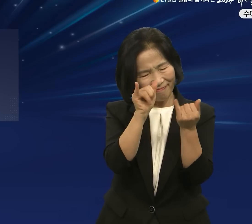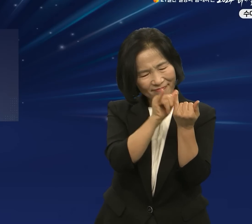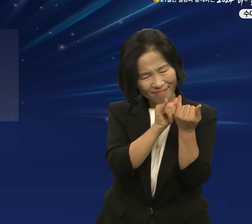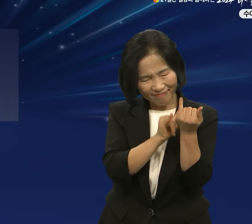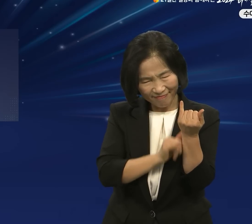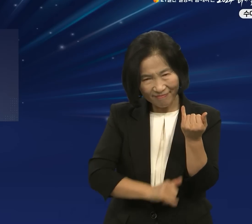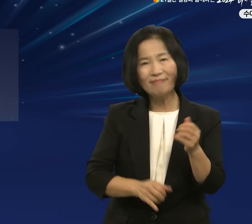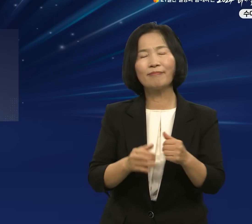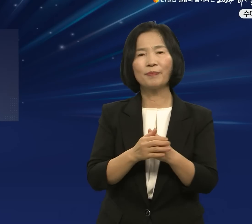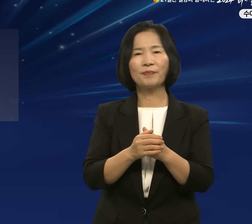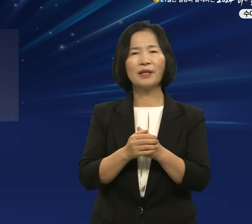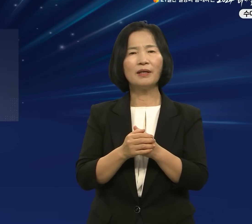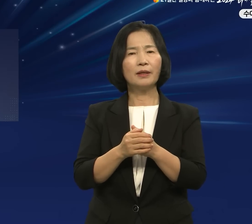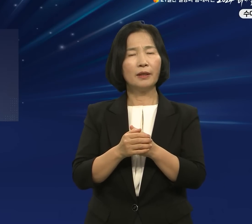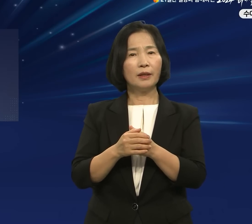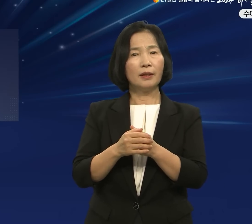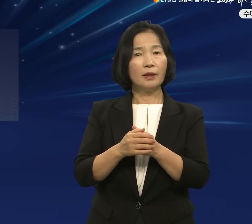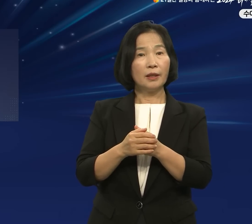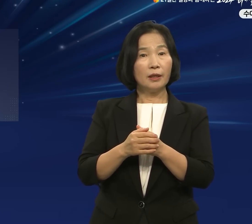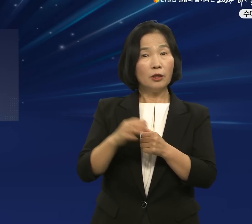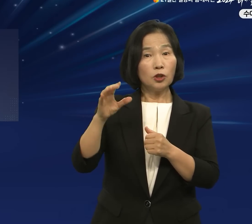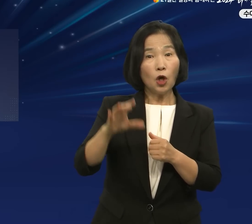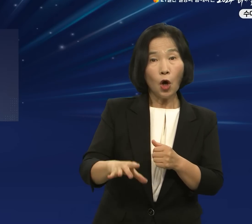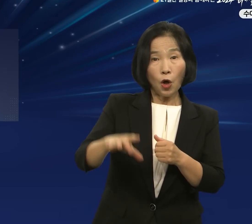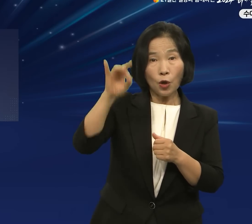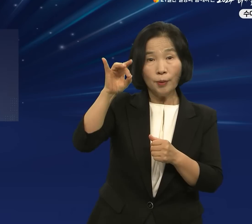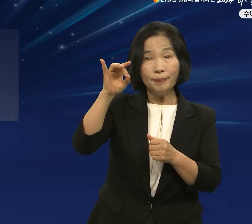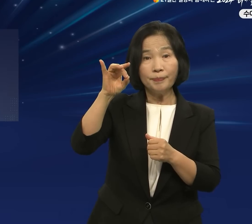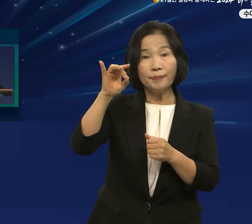처음 하나님이 빚으셨던 그런 한 줌